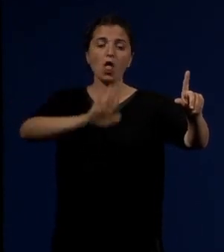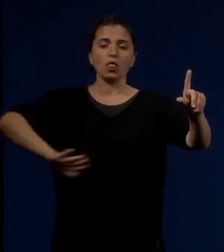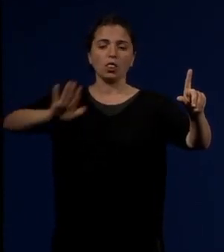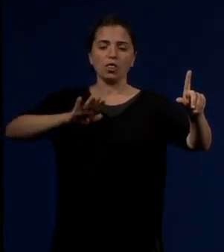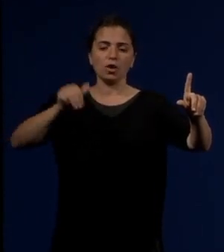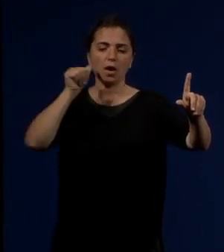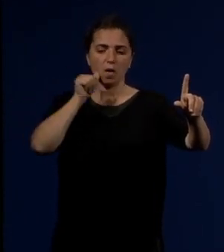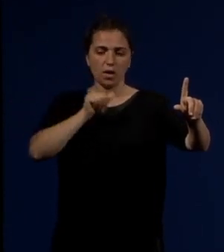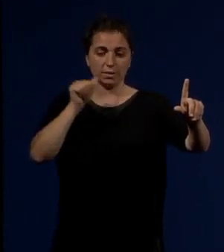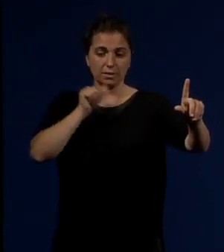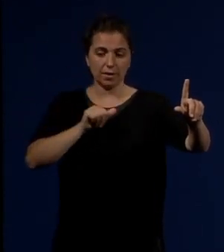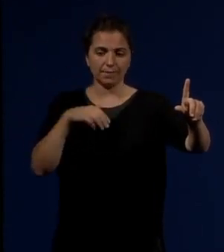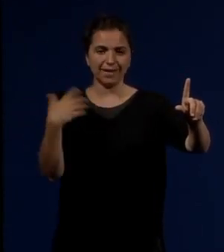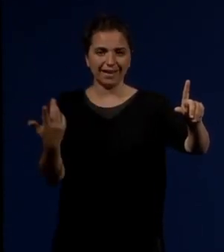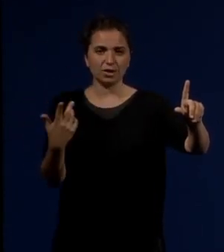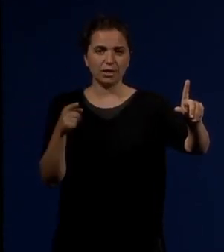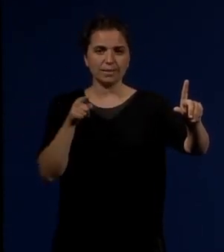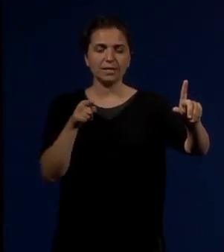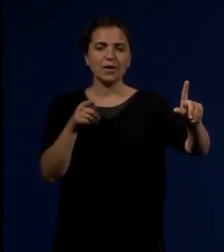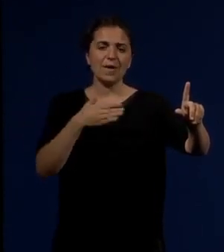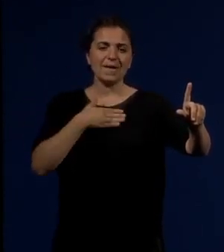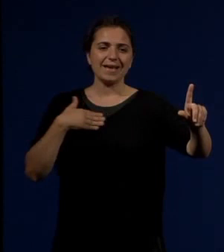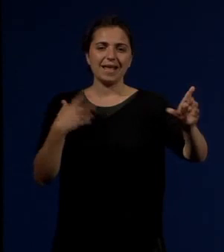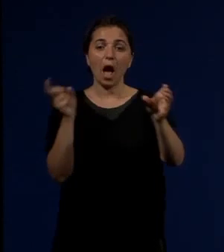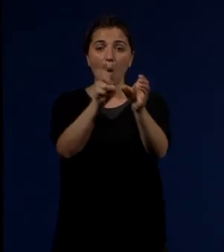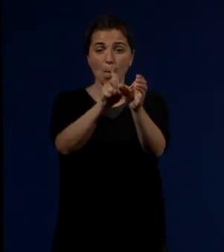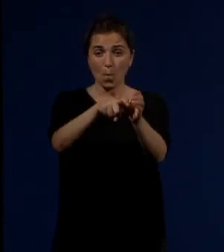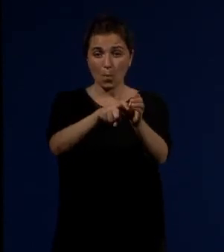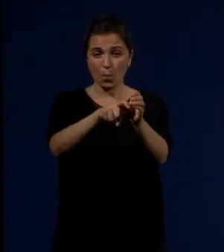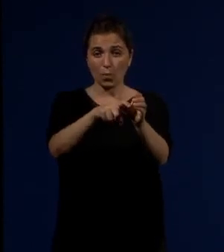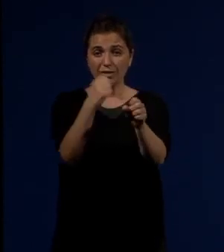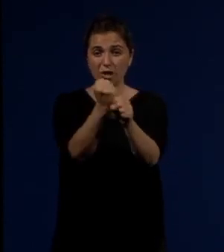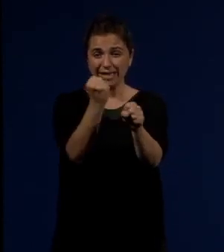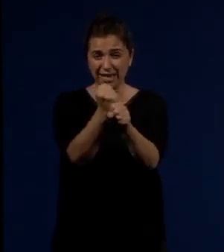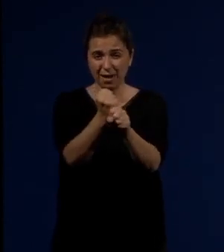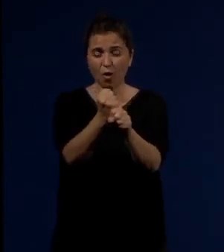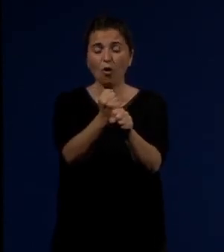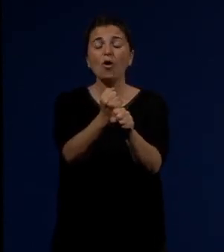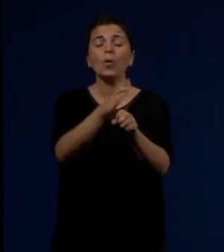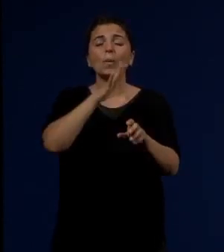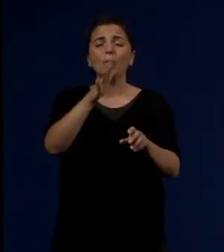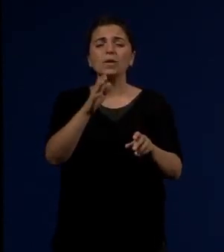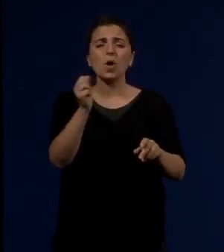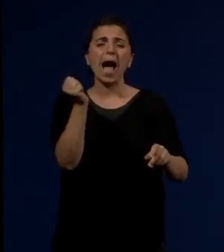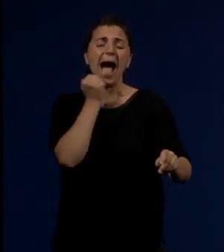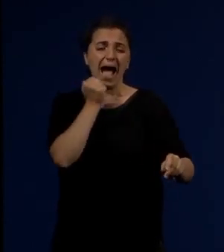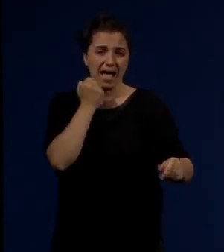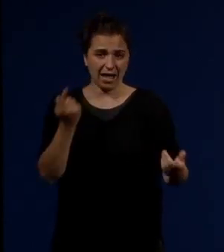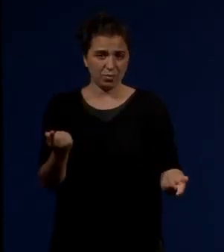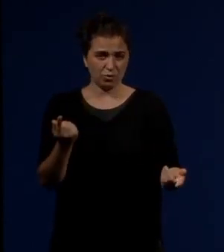pedía favores sexuais a cambio dun enchufe na Deputación Provincial, abusando dunha situación de necesidade dunha muller. É isto xusto? E que non